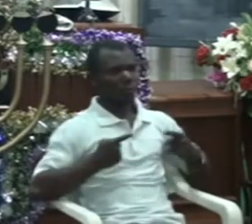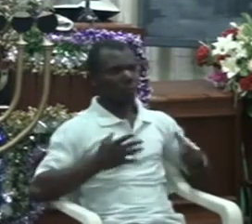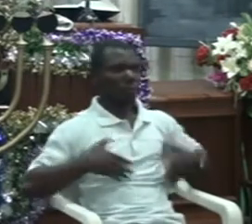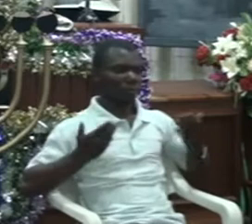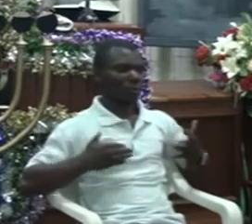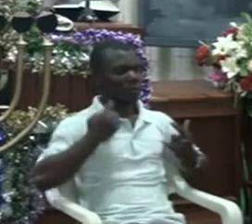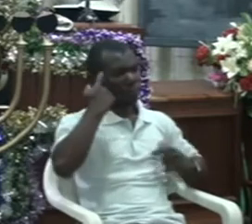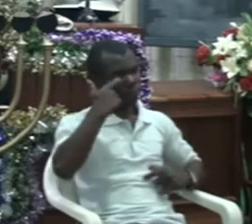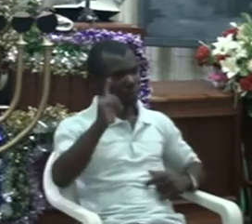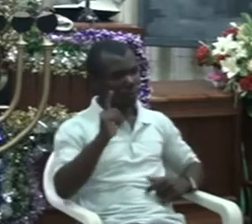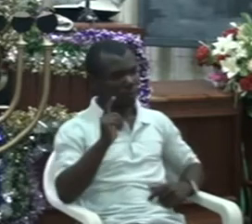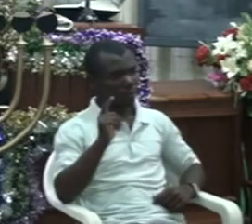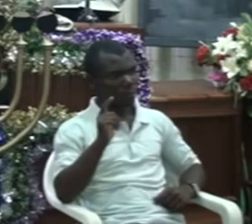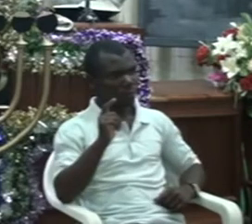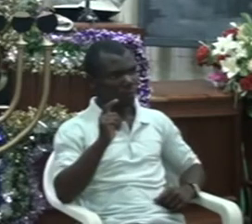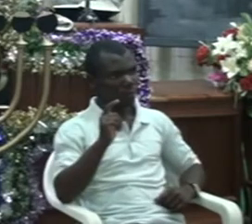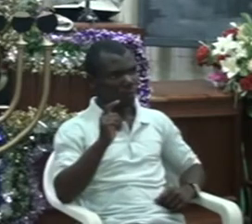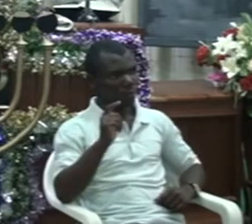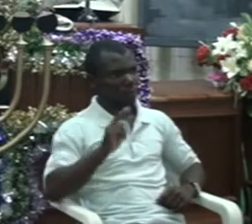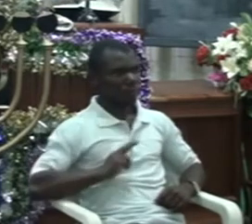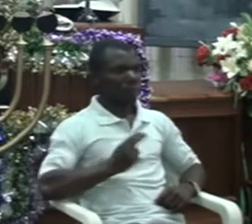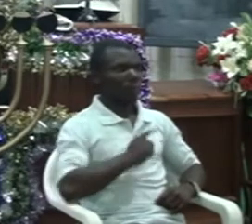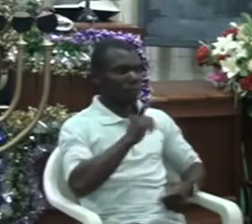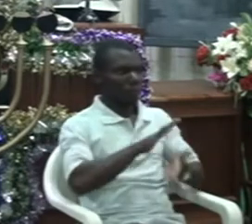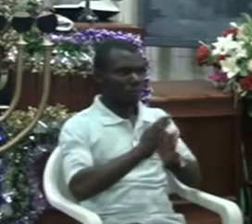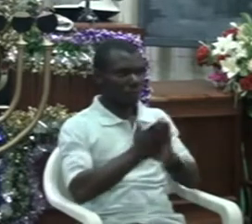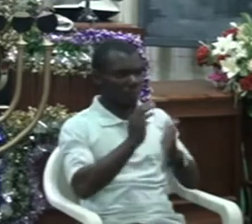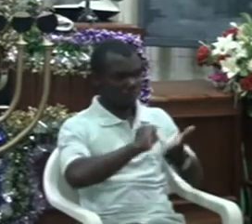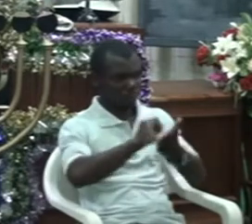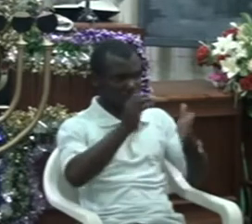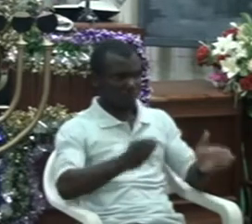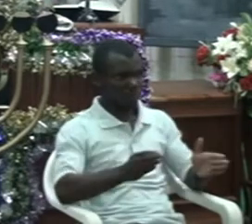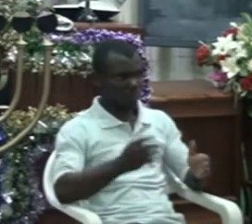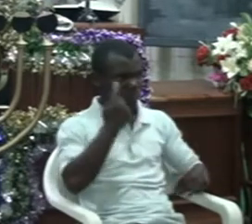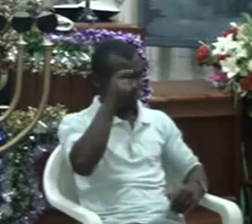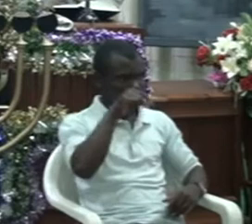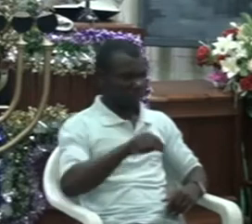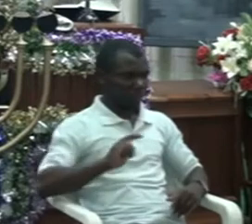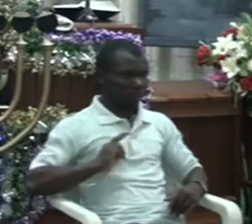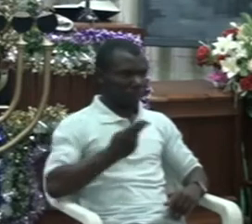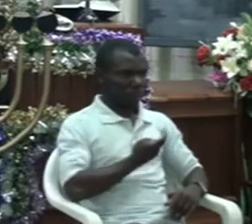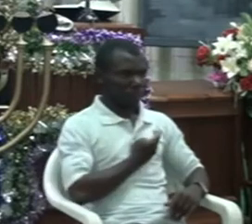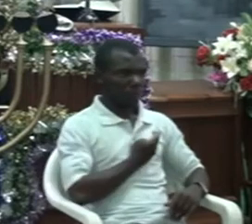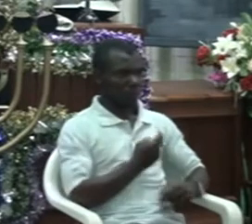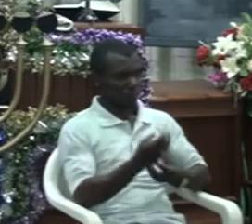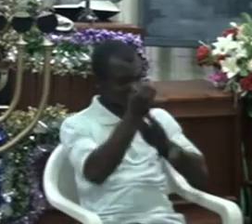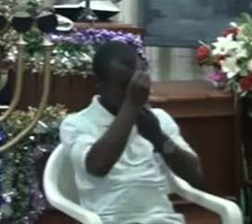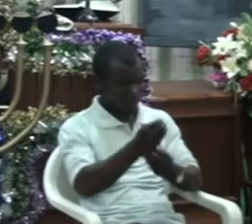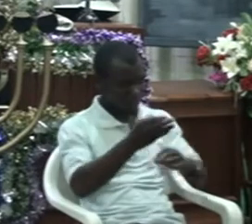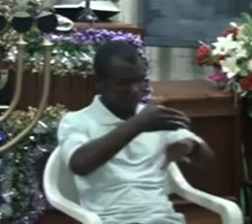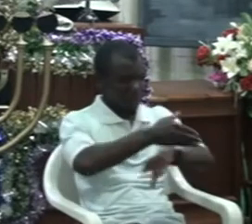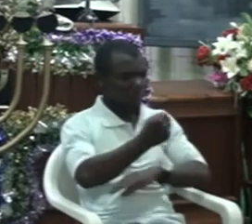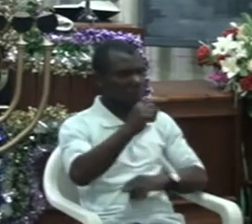cette vie-là lui plaît. Tumekuwa watakatifu. Et nous sommes devenus saints. Tout tunamuti. Parce que nous lui